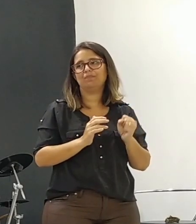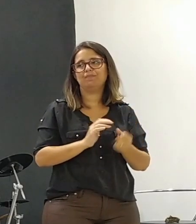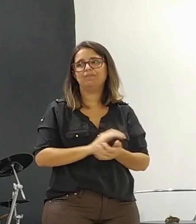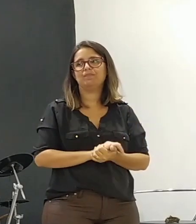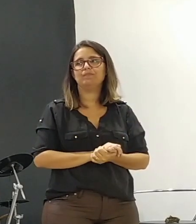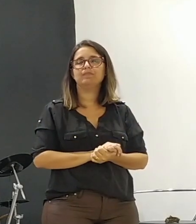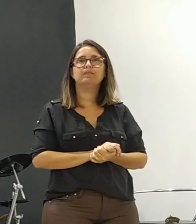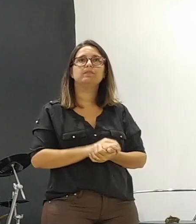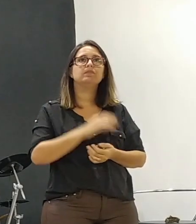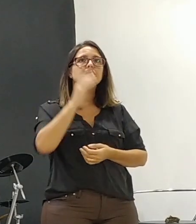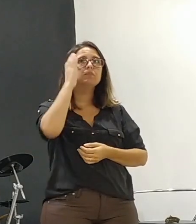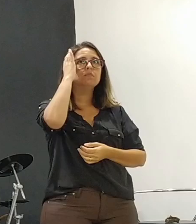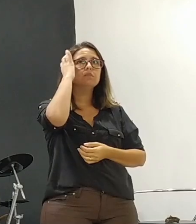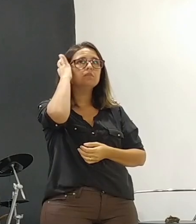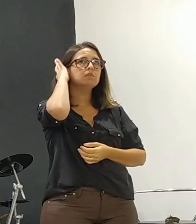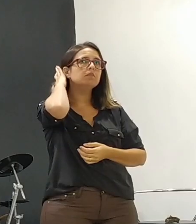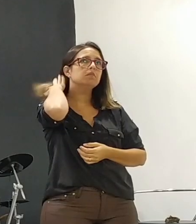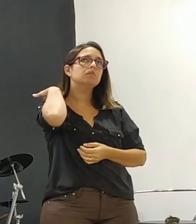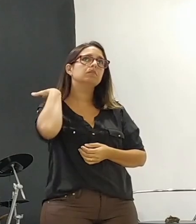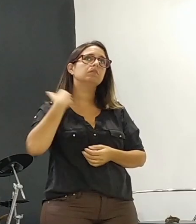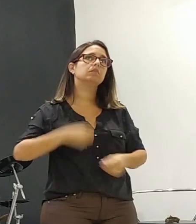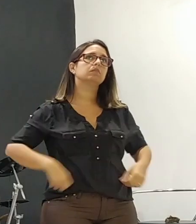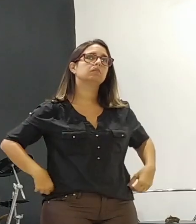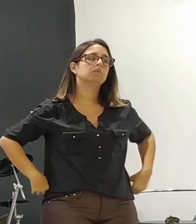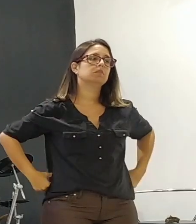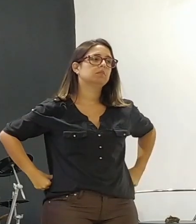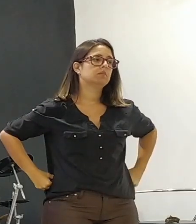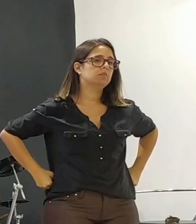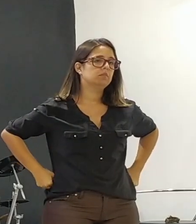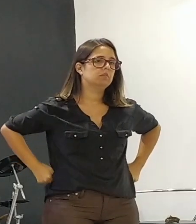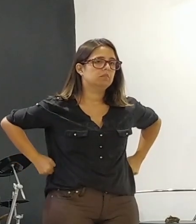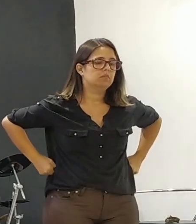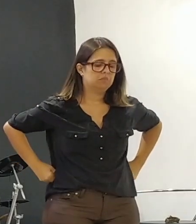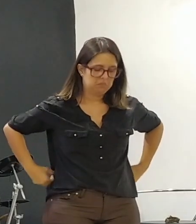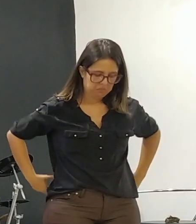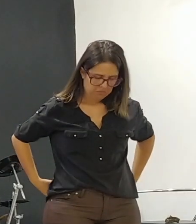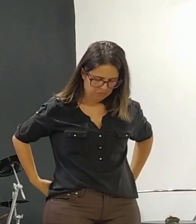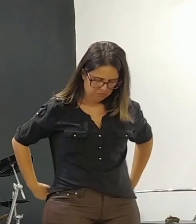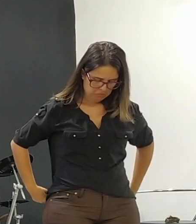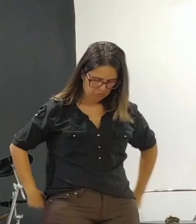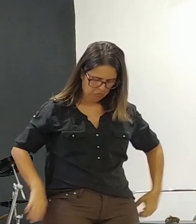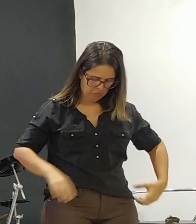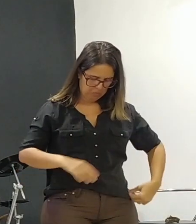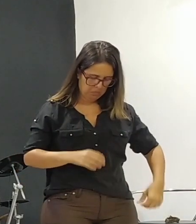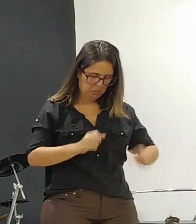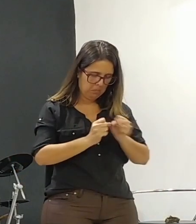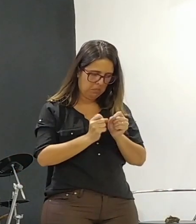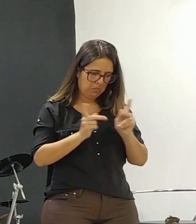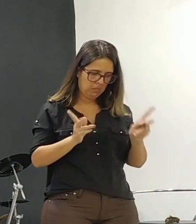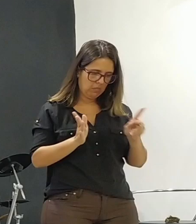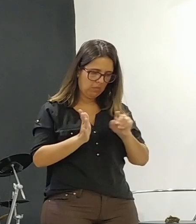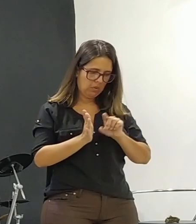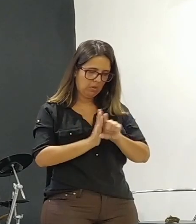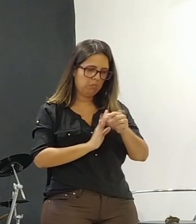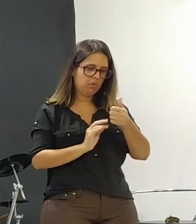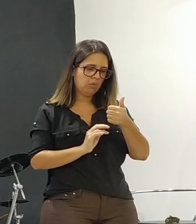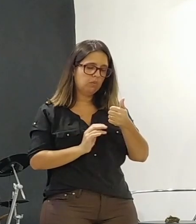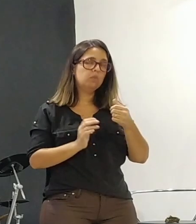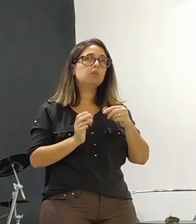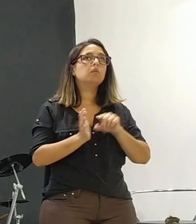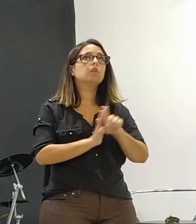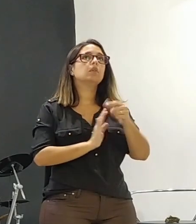1, 17 e 18. Apocalipse 1, 17 e 18.